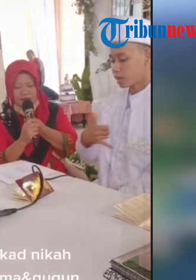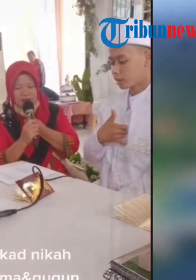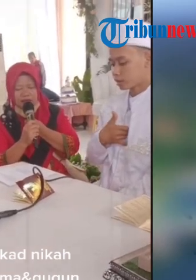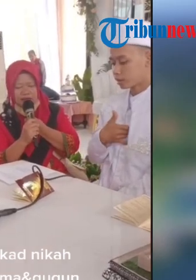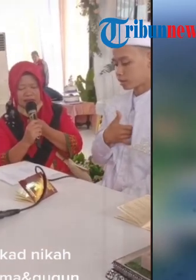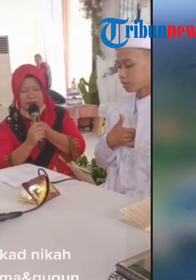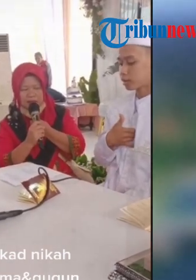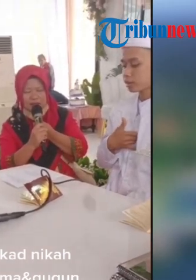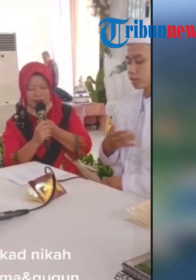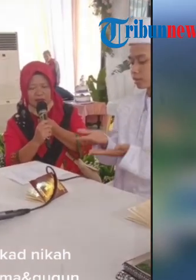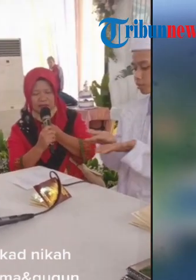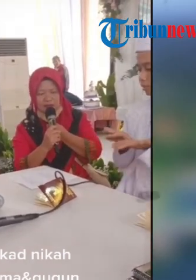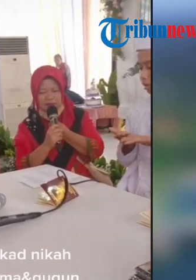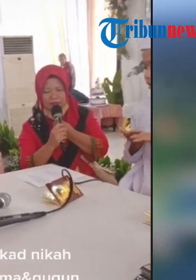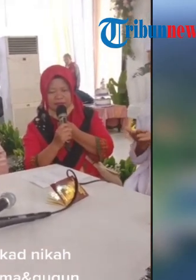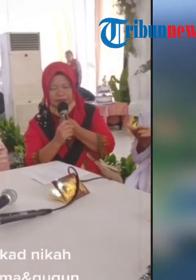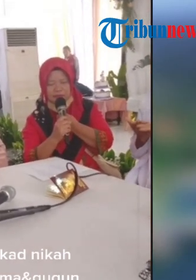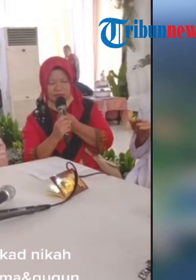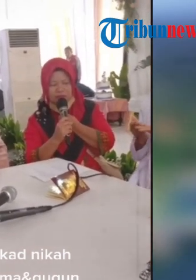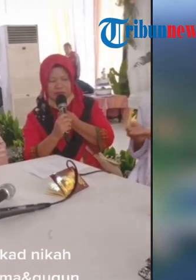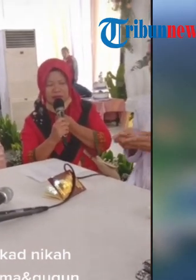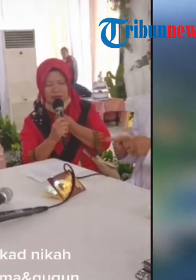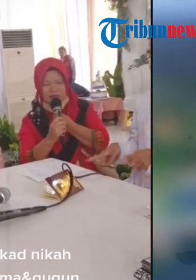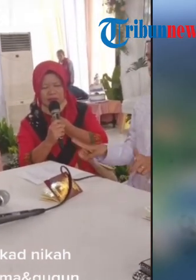Saya terima